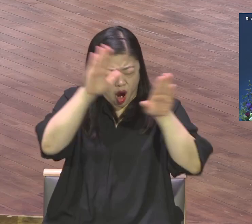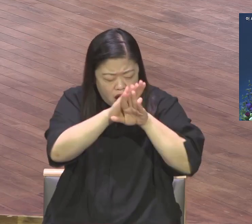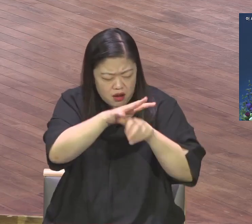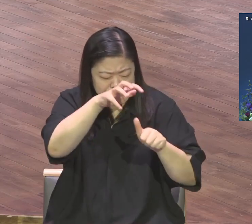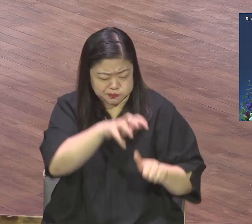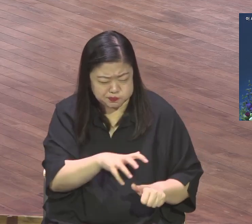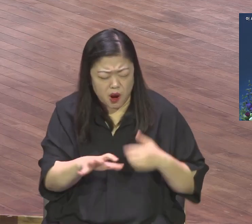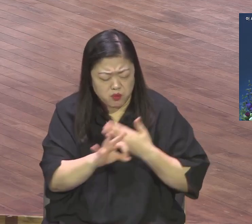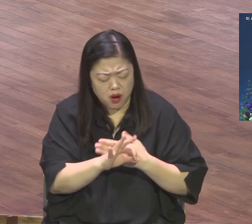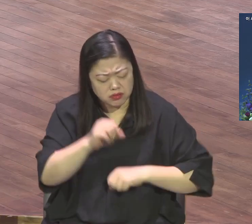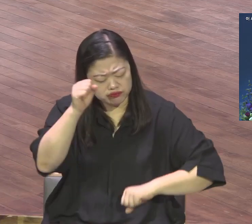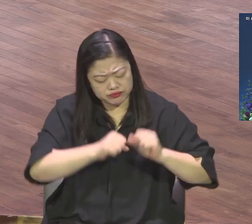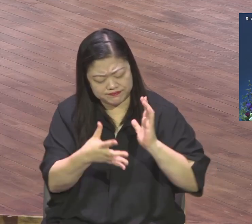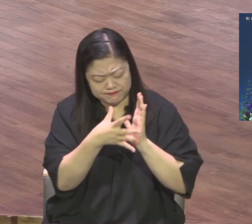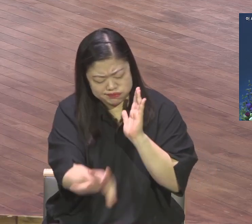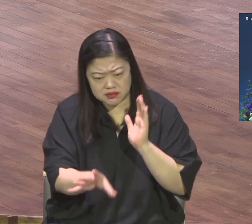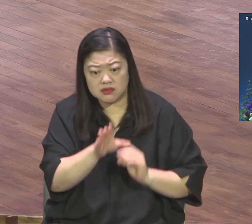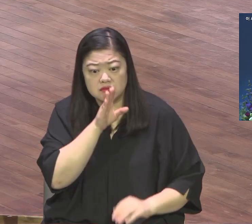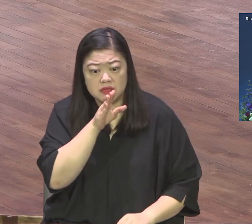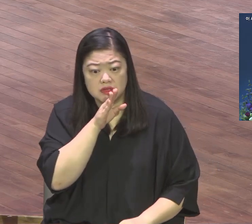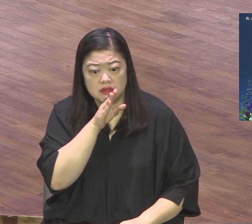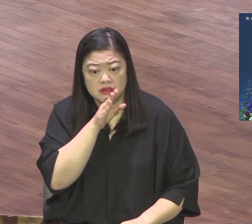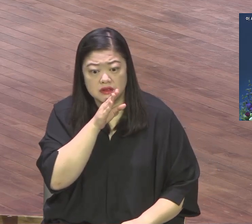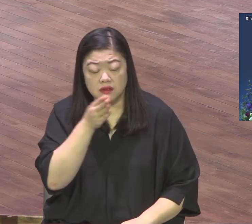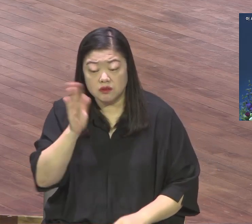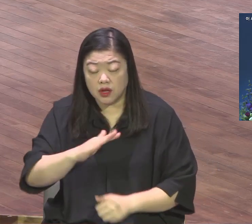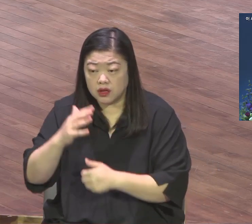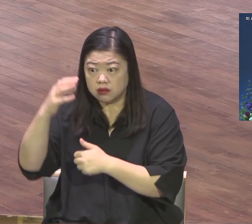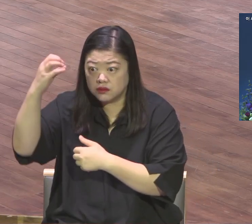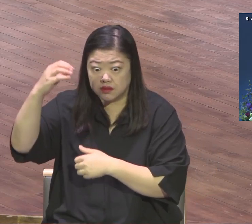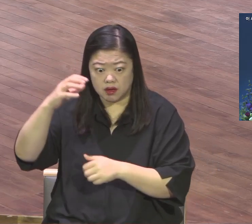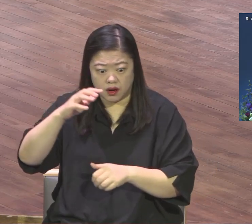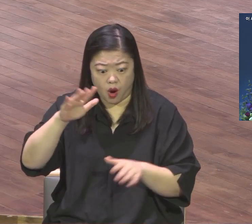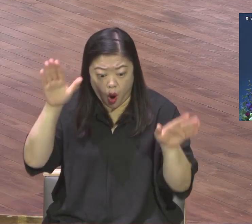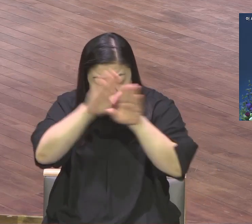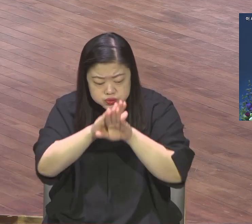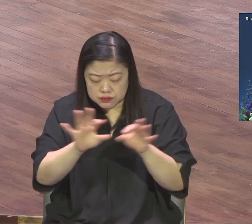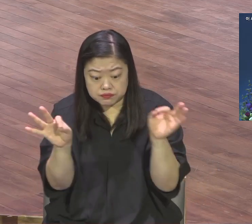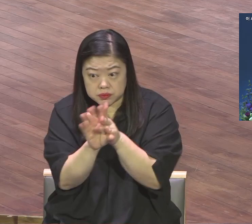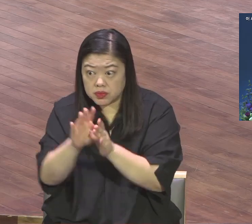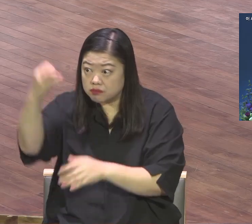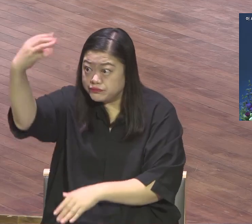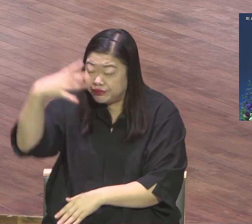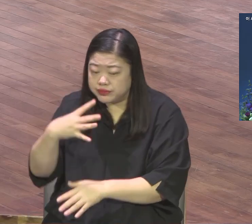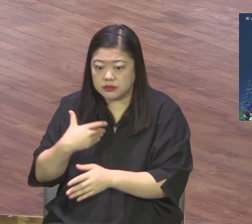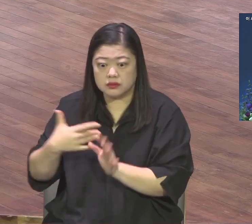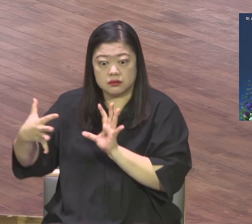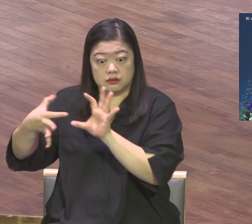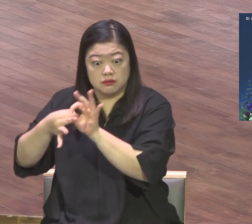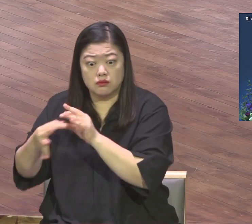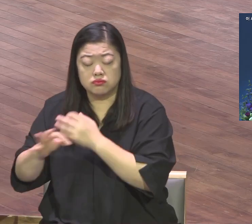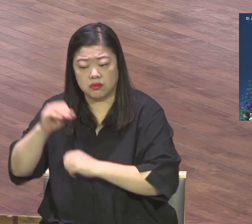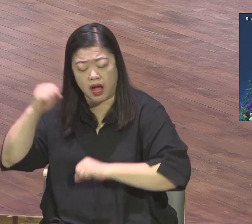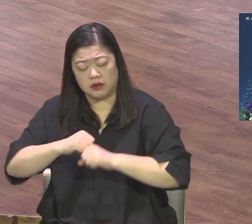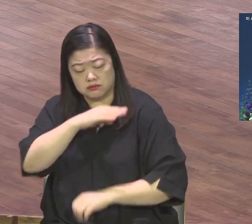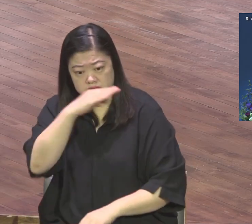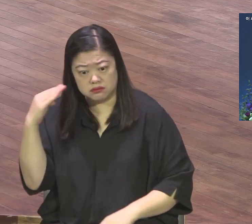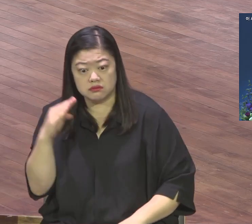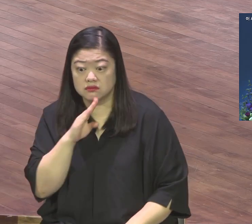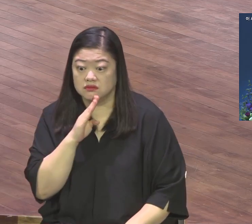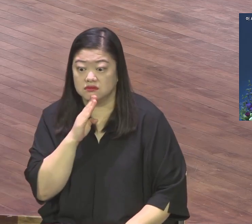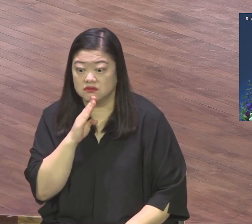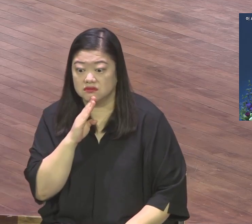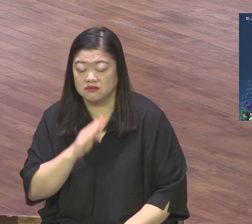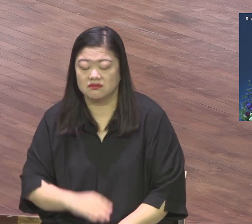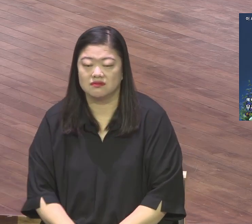어둠 생각하냐? 어둠 빛의 자녀라. 빛에 거하라. 에베소 5장 8절에 또